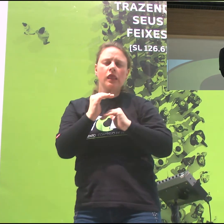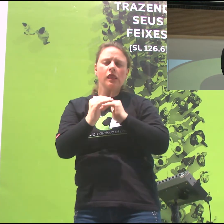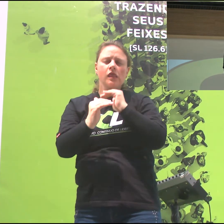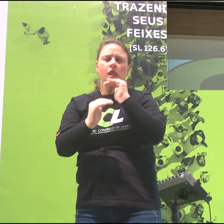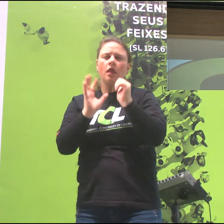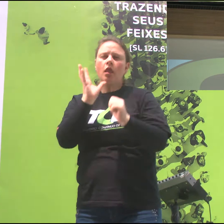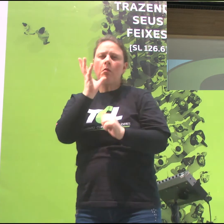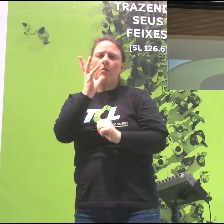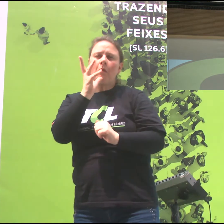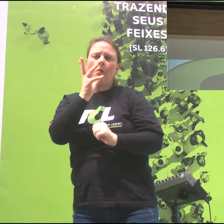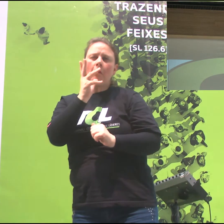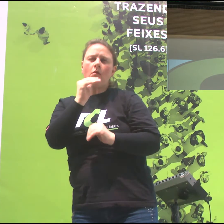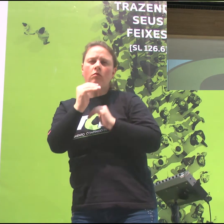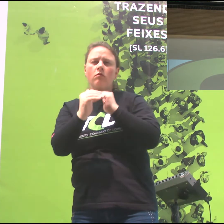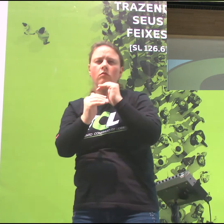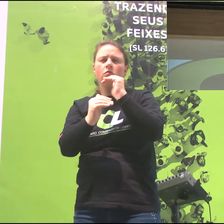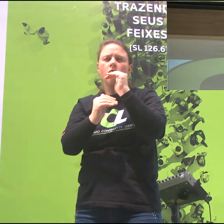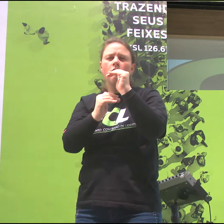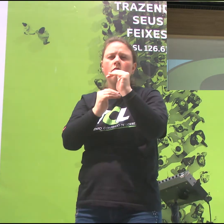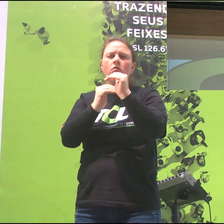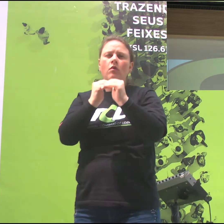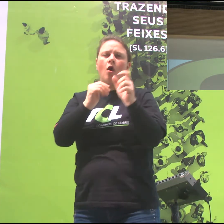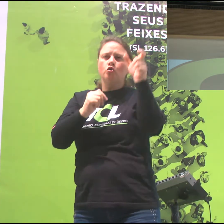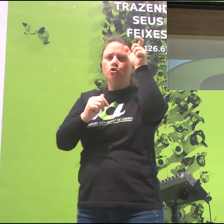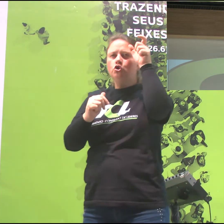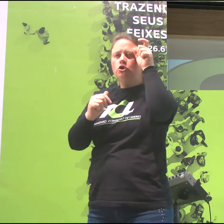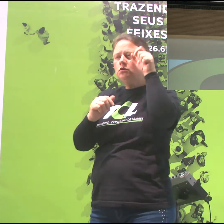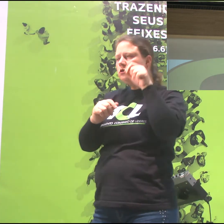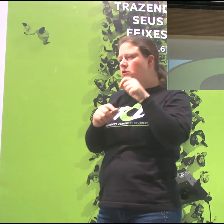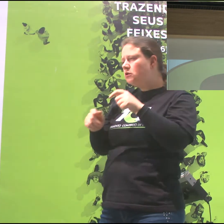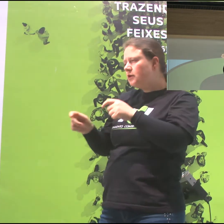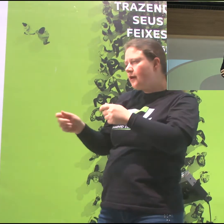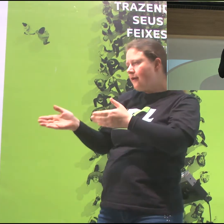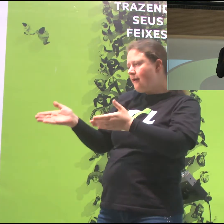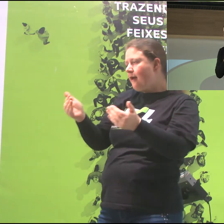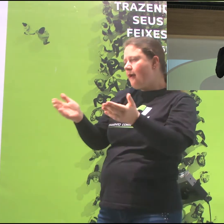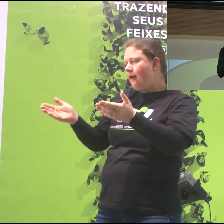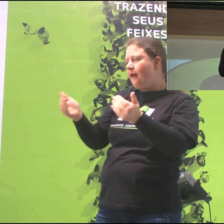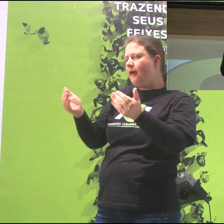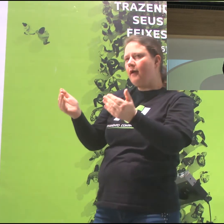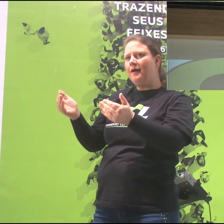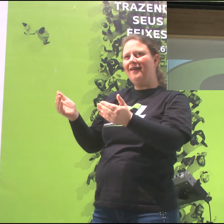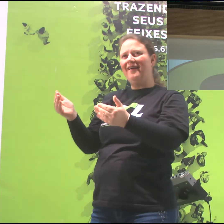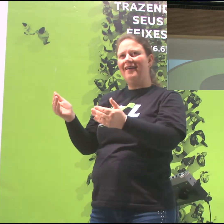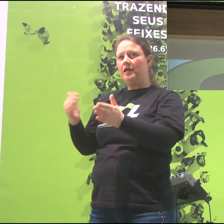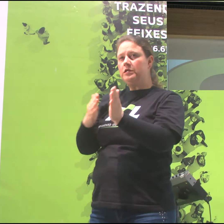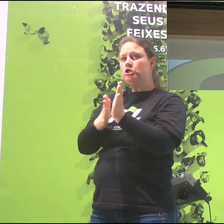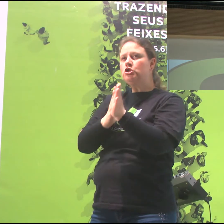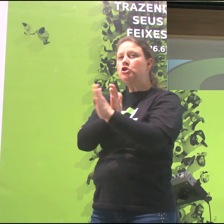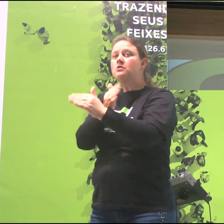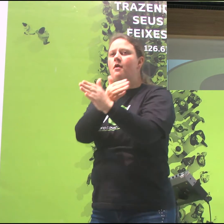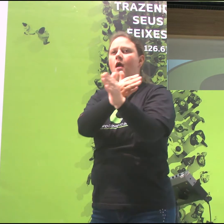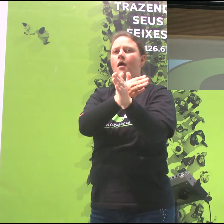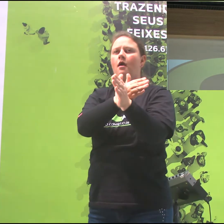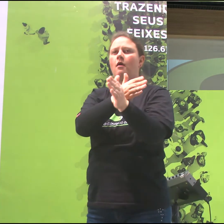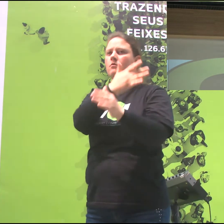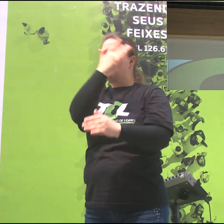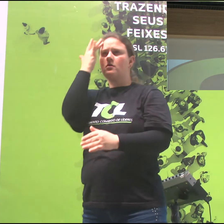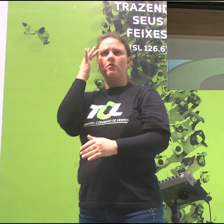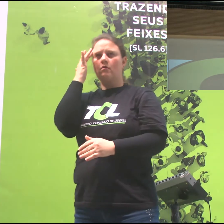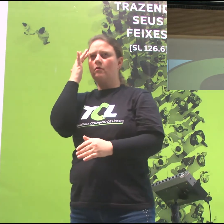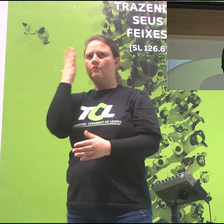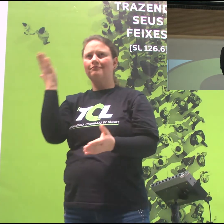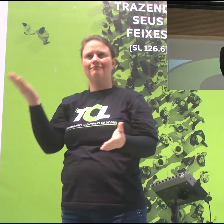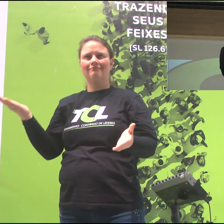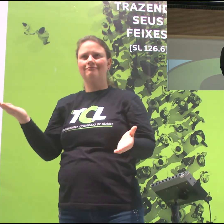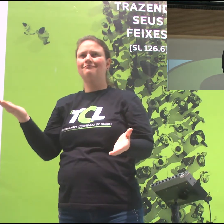mentira que tem uma carinha de verdade, mas que no fundo é mentira. Uma ótima definição aqui agora que eu fiz,